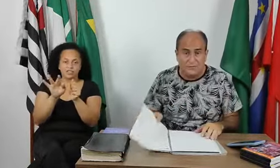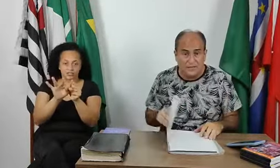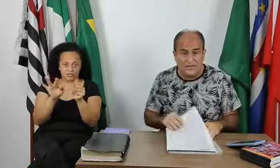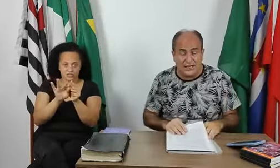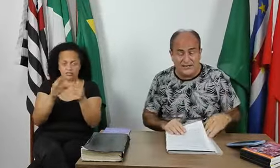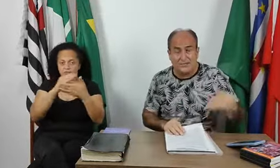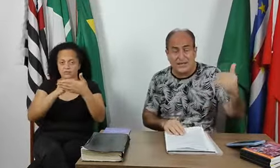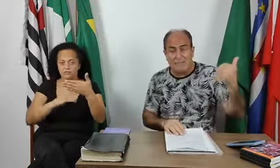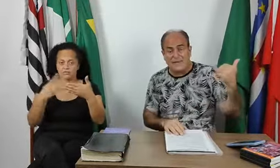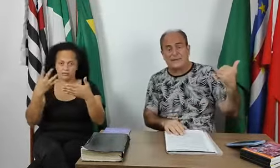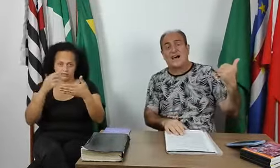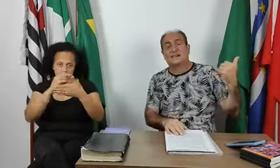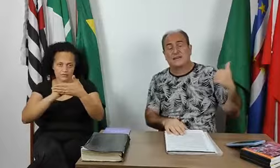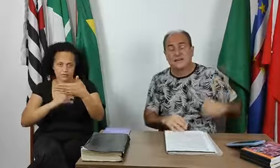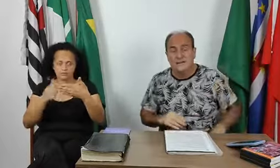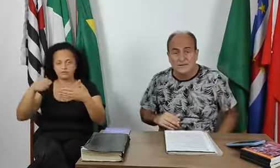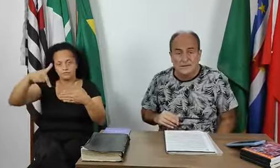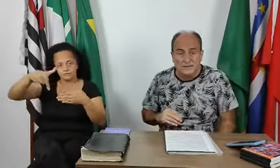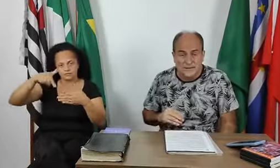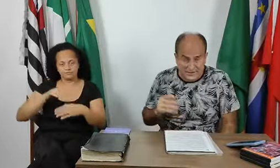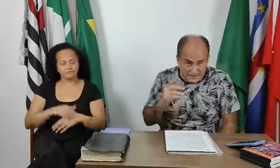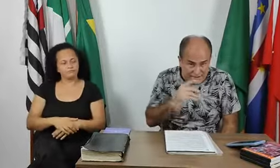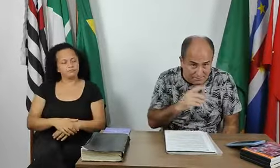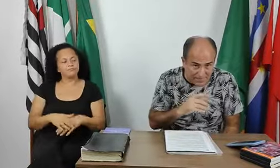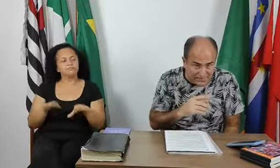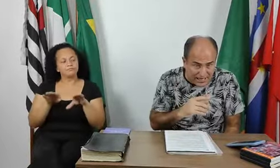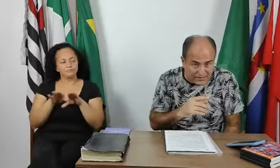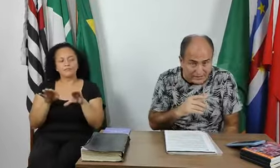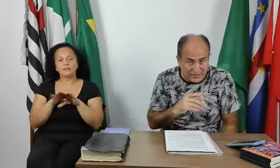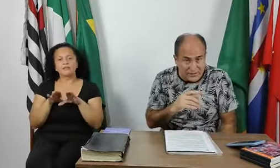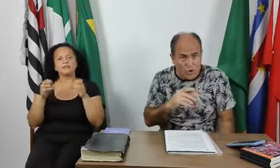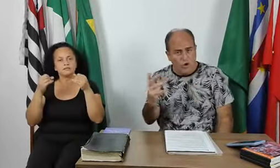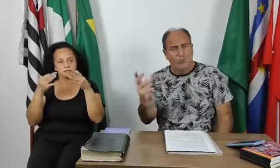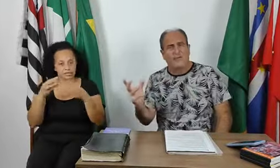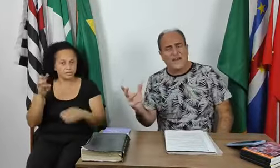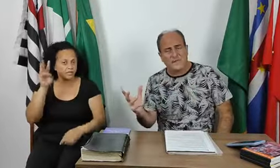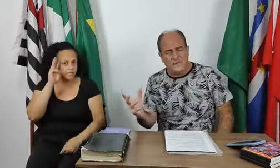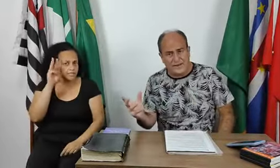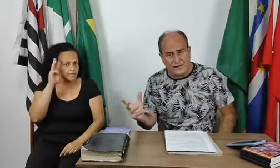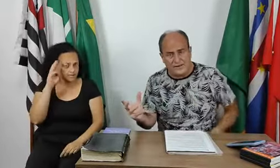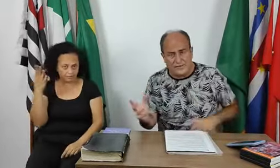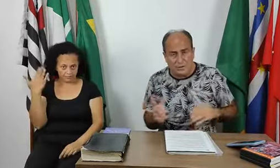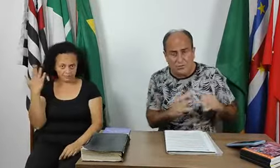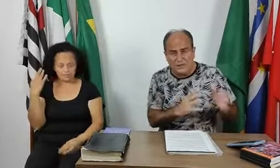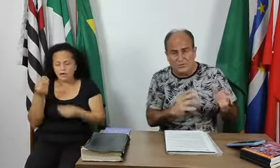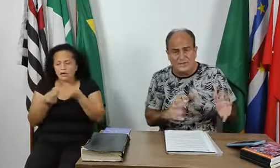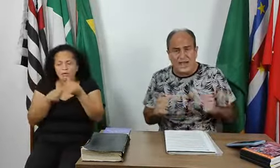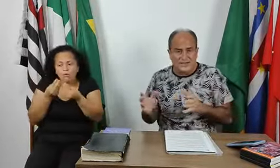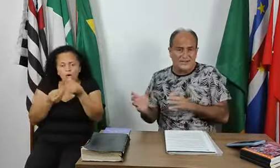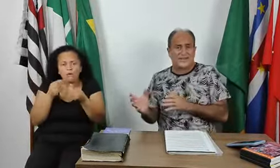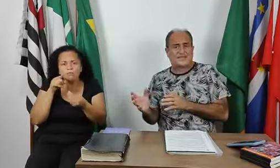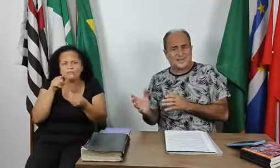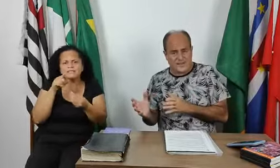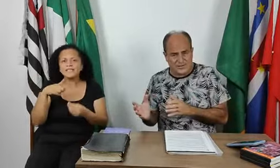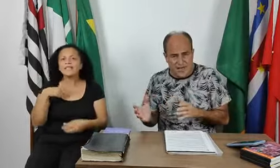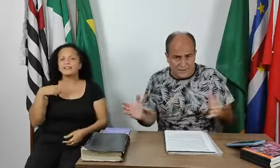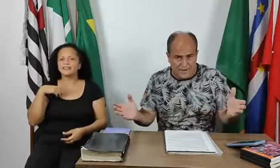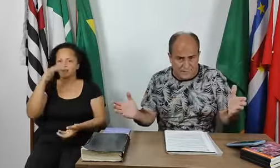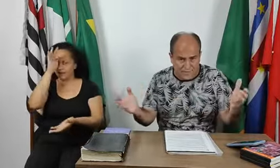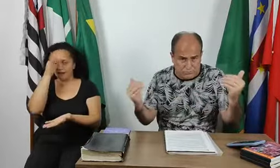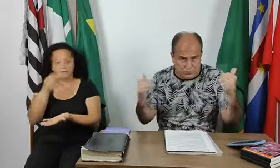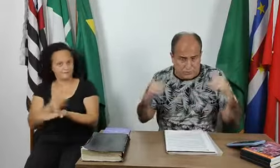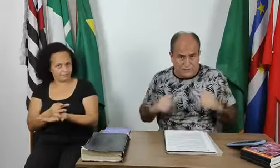Falamos também na semana passada, na terça passada, como vem a fé, Romanos 10:17.